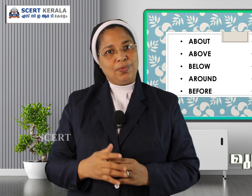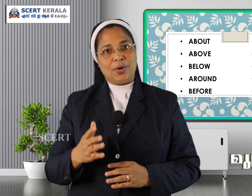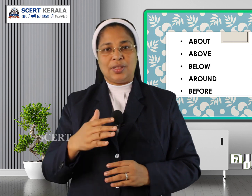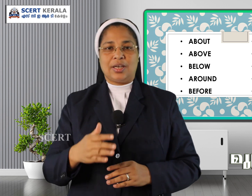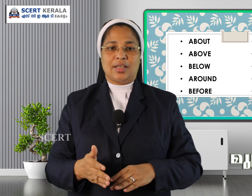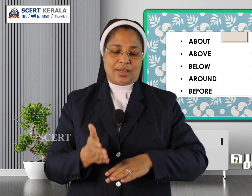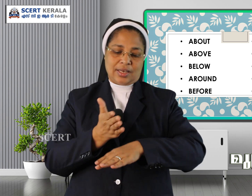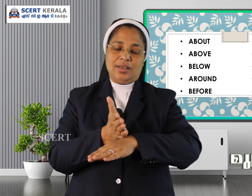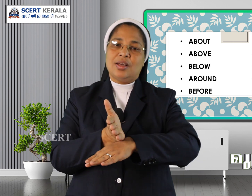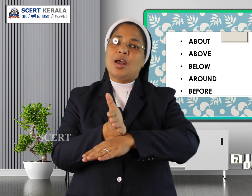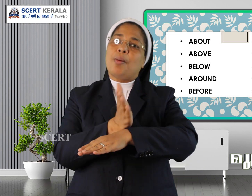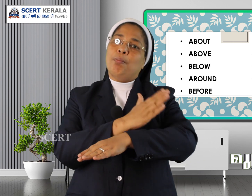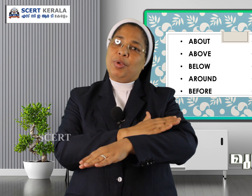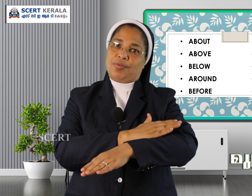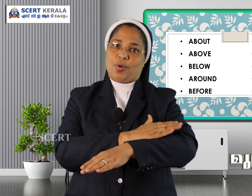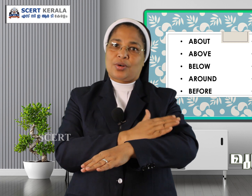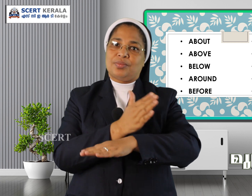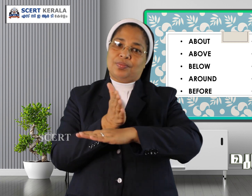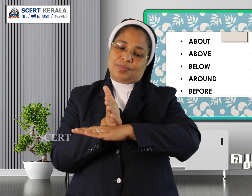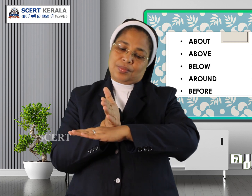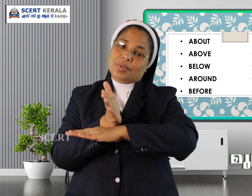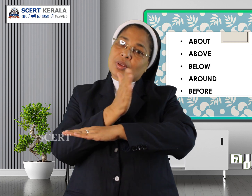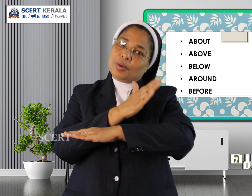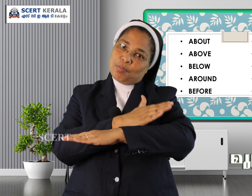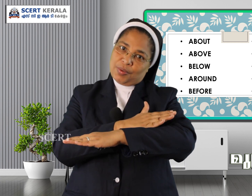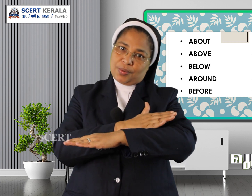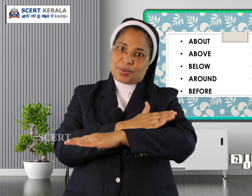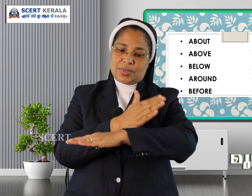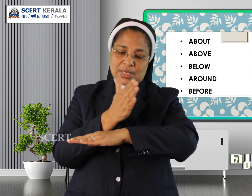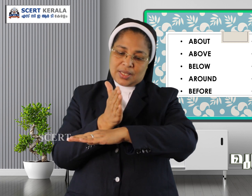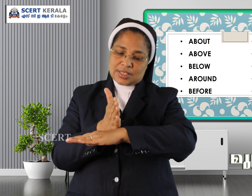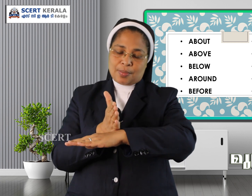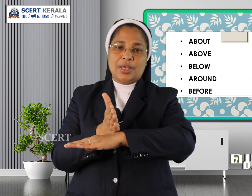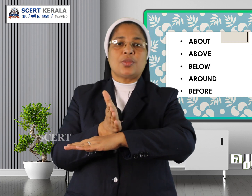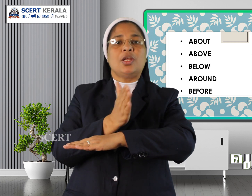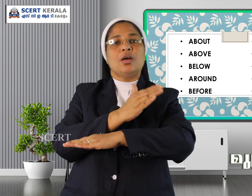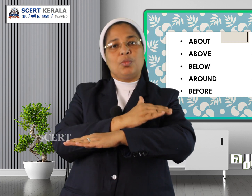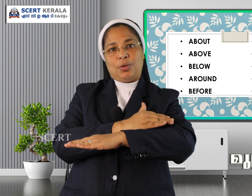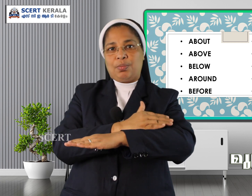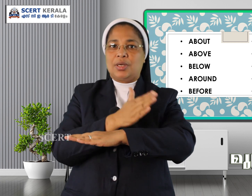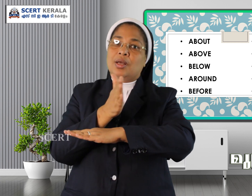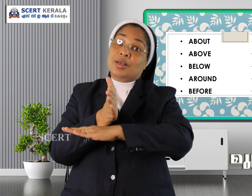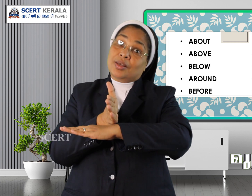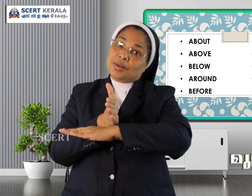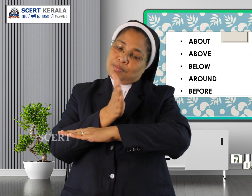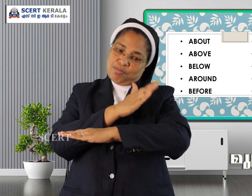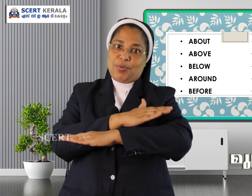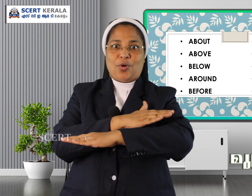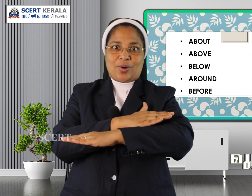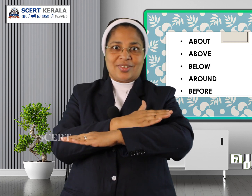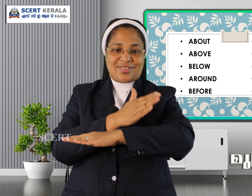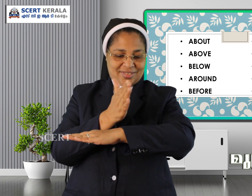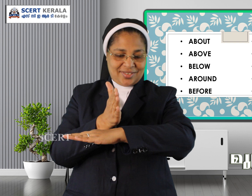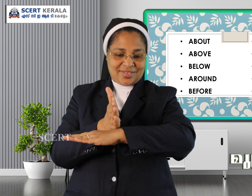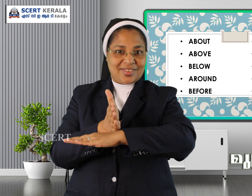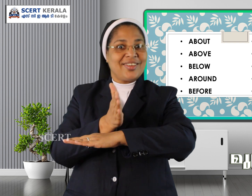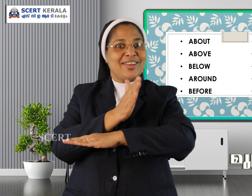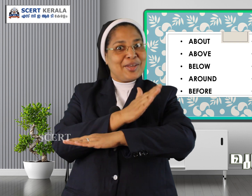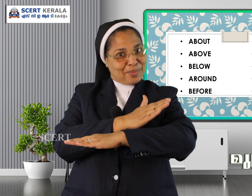എന്ന് കാണിക്കണമെങ്കിൽ ബിഫോർ, ബിഫോർ, അതായത് ആ സമയത്തിന് മുൻപ്, ബിഫോർ,